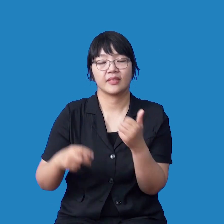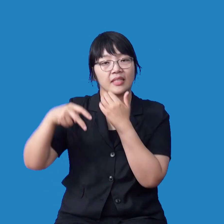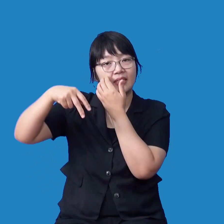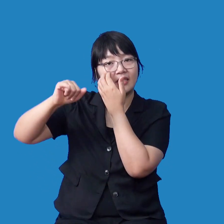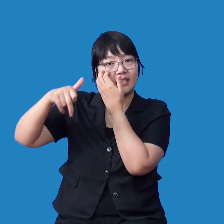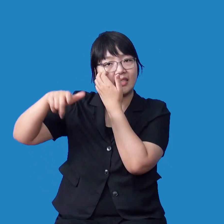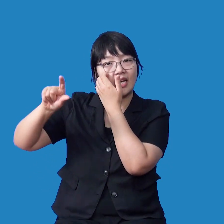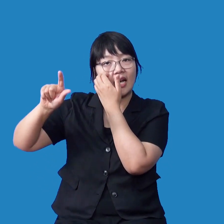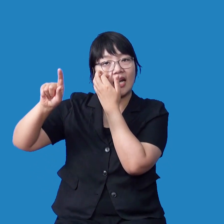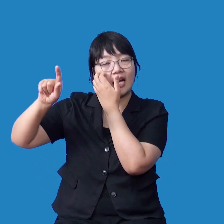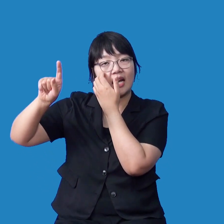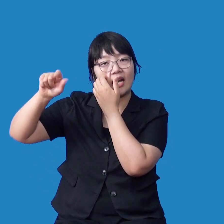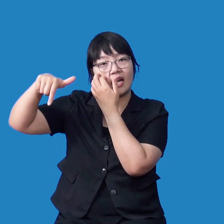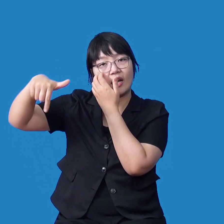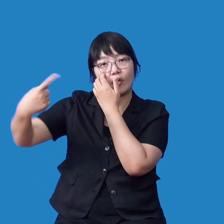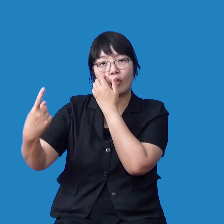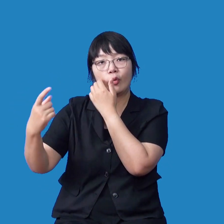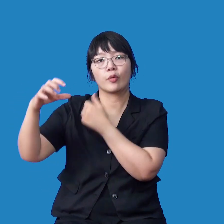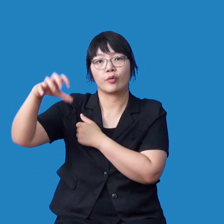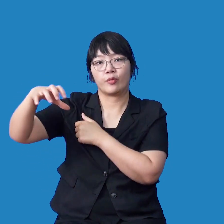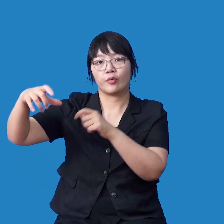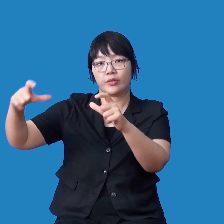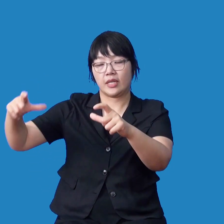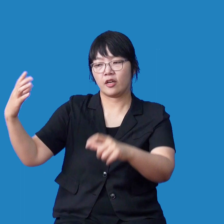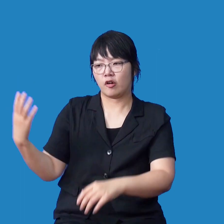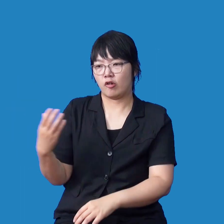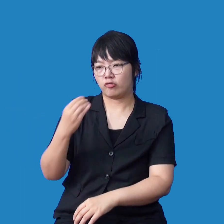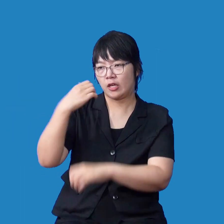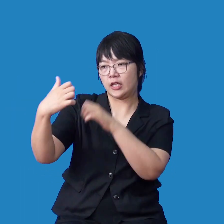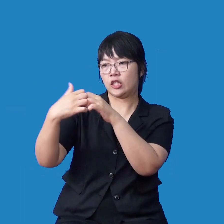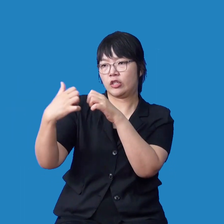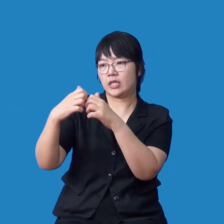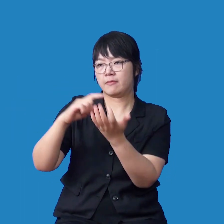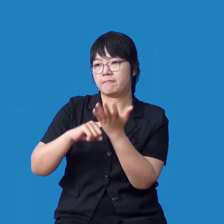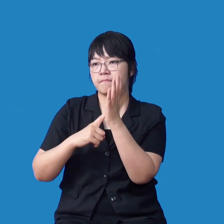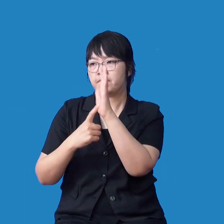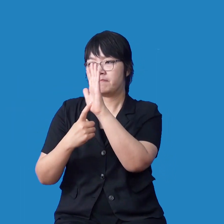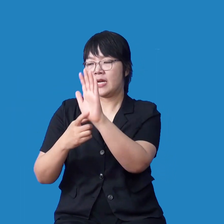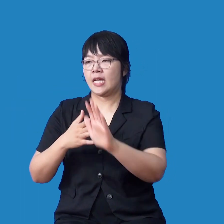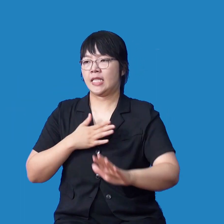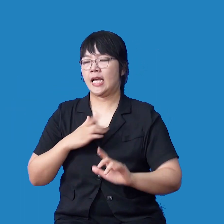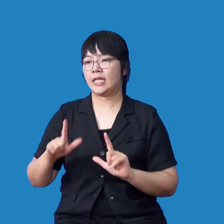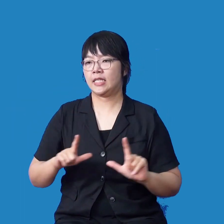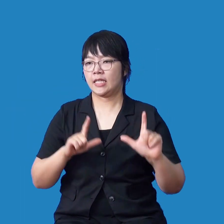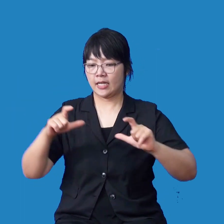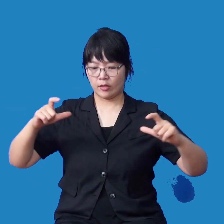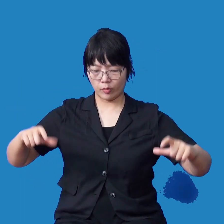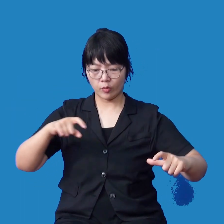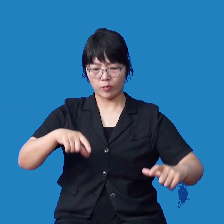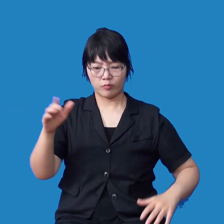시카고에 거룩한 전쟁을 선포하고 내가 살고 있는 시카고부터 복음화시키겠다고.